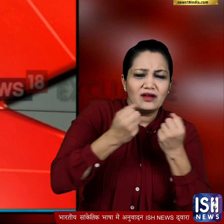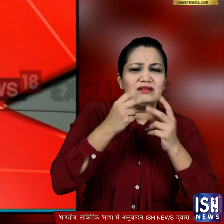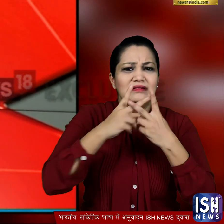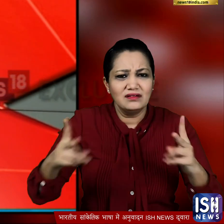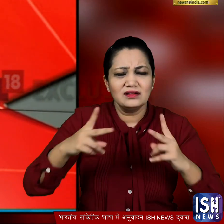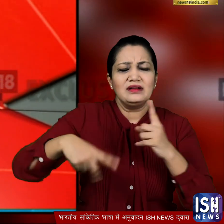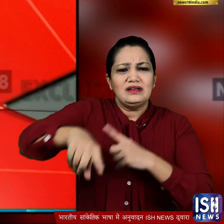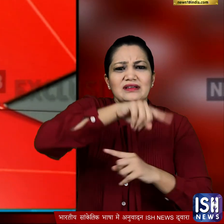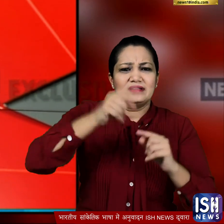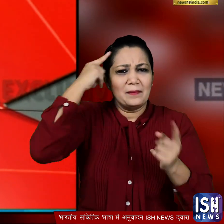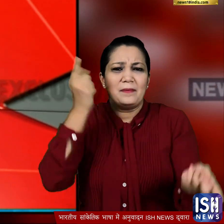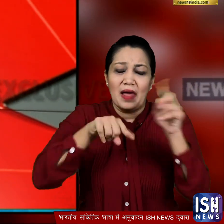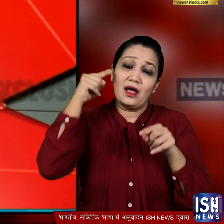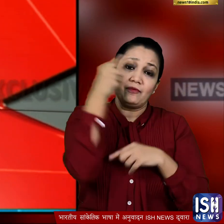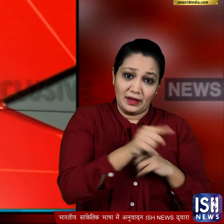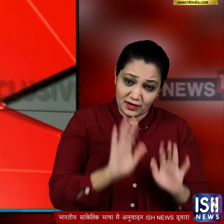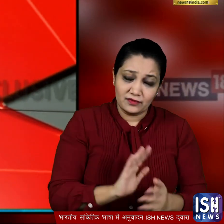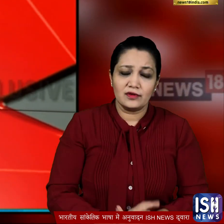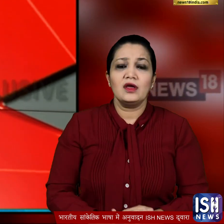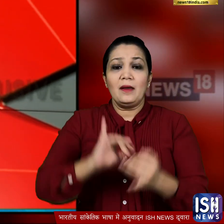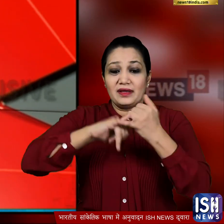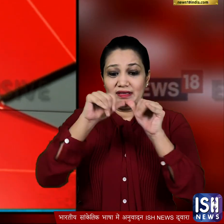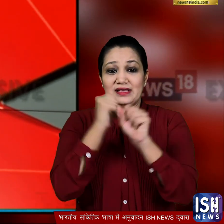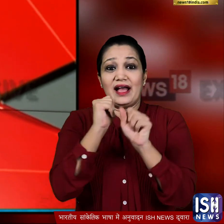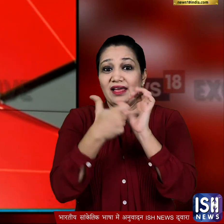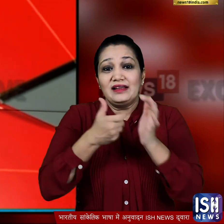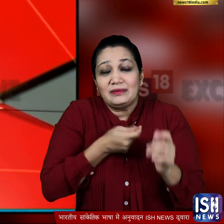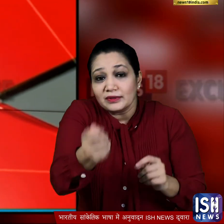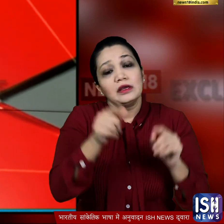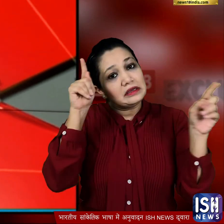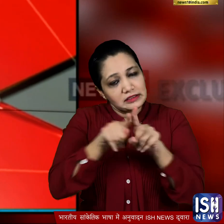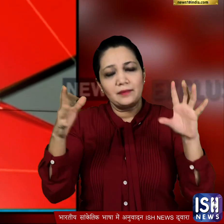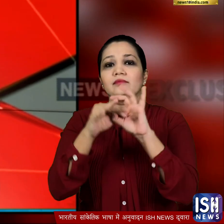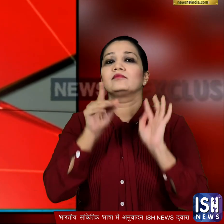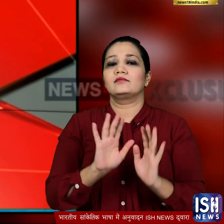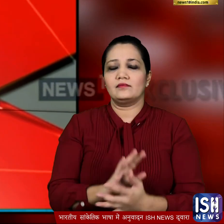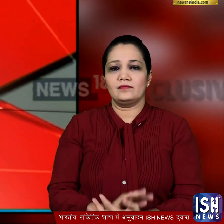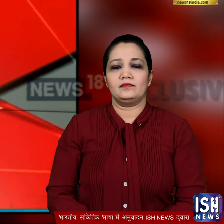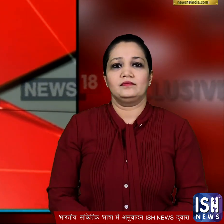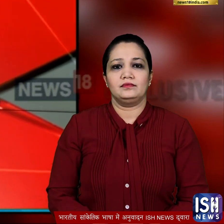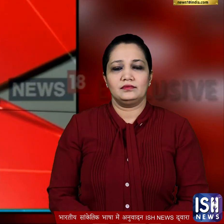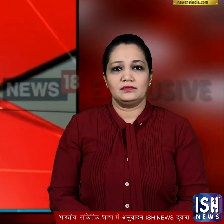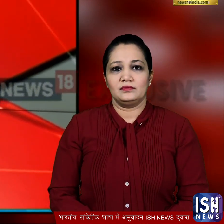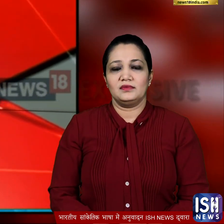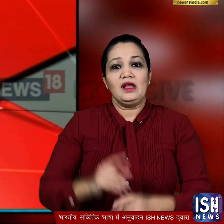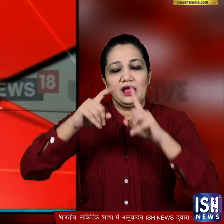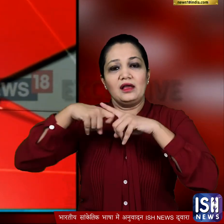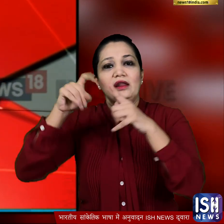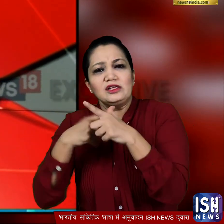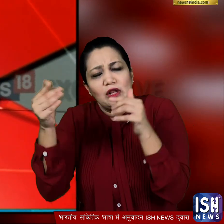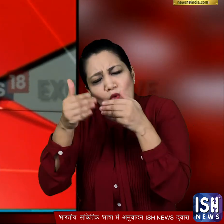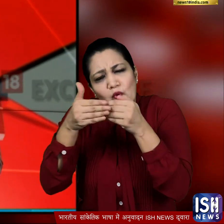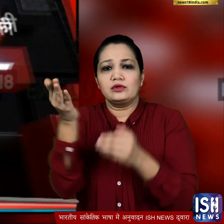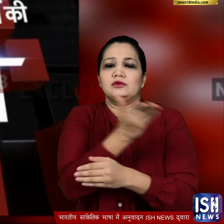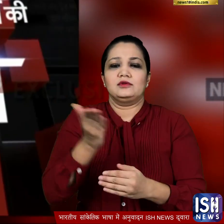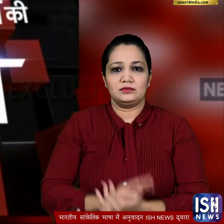की खरीद फरोख्त के धंधे में शामिल था, ऐसा आरोप है। और सागर पहलवान की हत्या की वजह भी यही बताई जा रही है, जो काला जठेड़ी